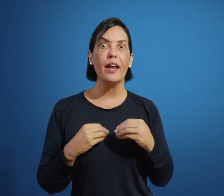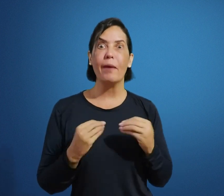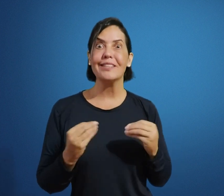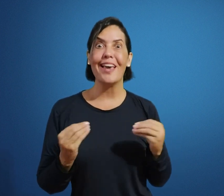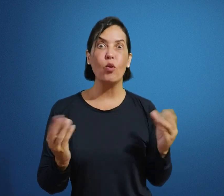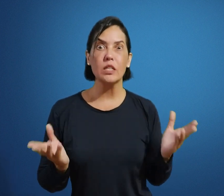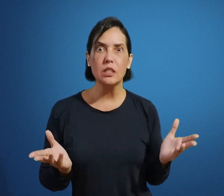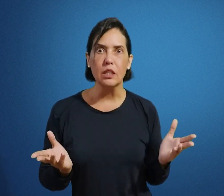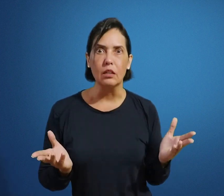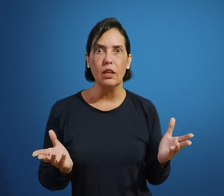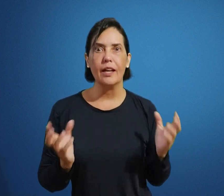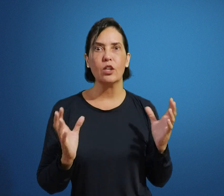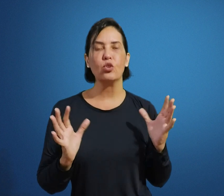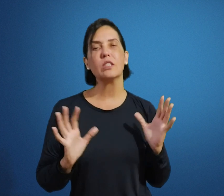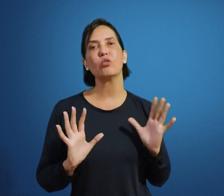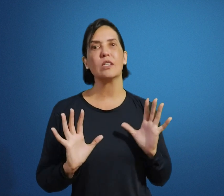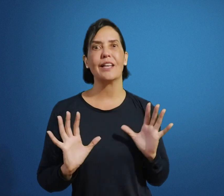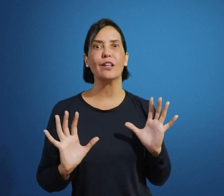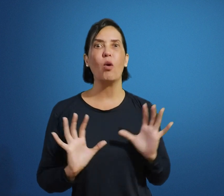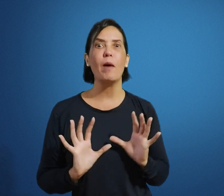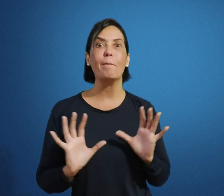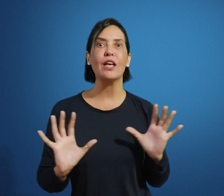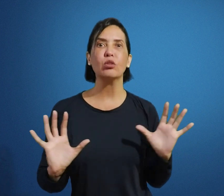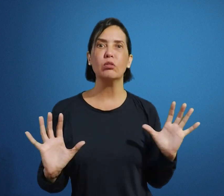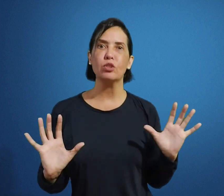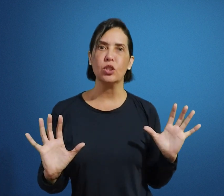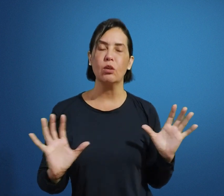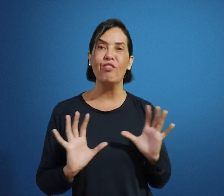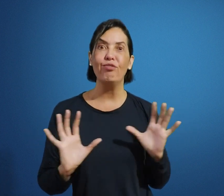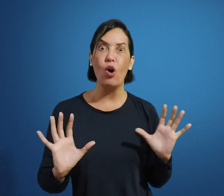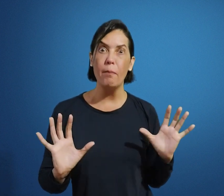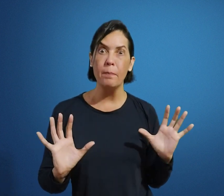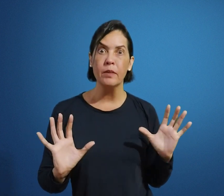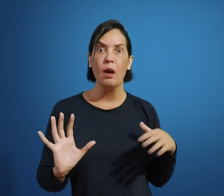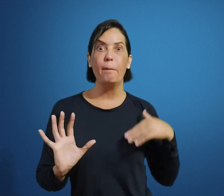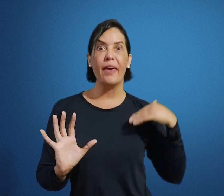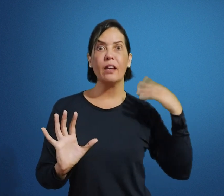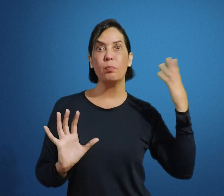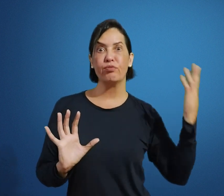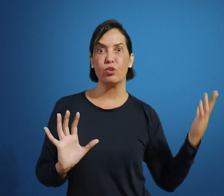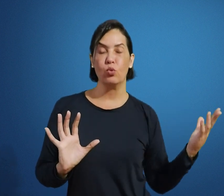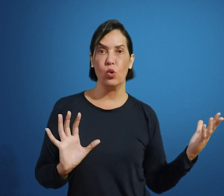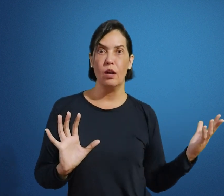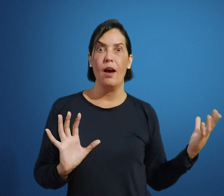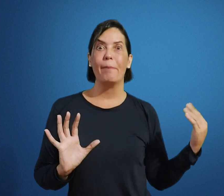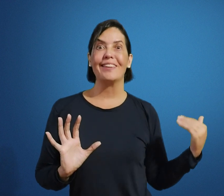era mais reconhecida. Ela deixou de ser utilizada como uma metodologia, uma forma pelo professor para